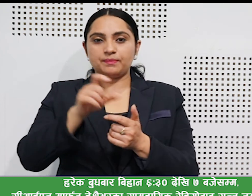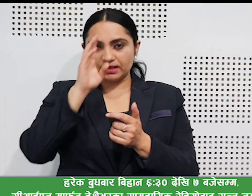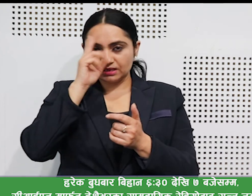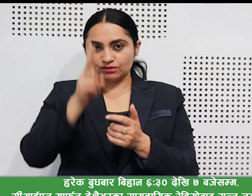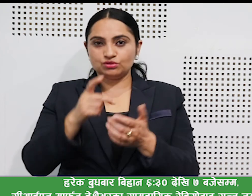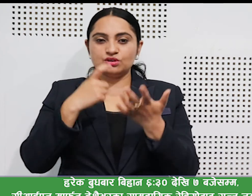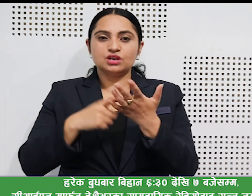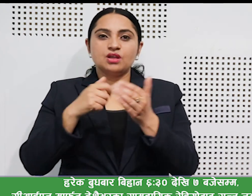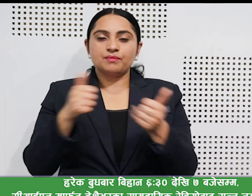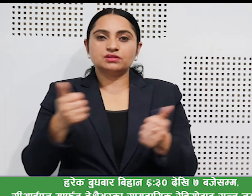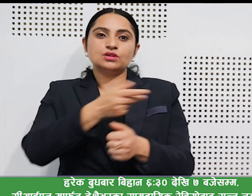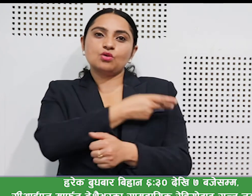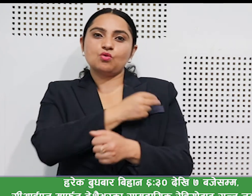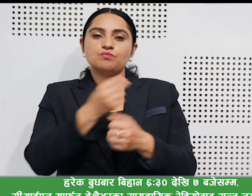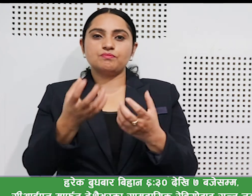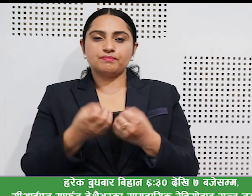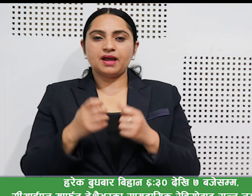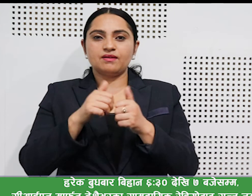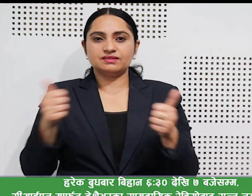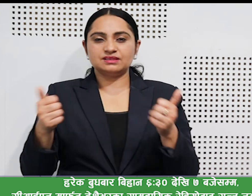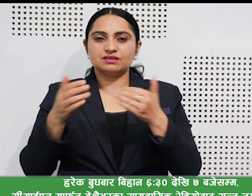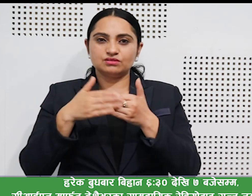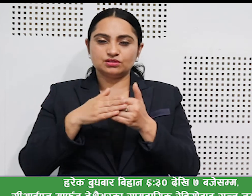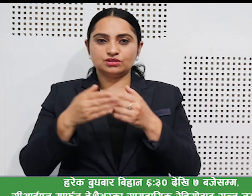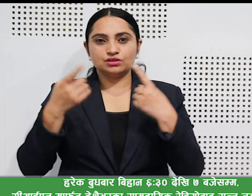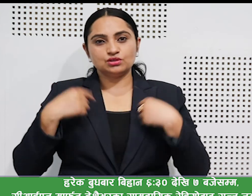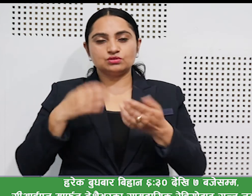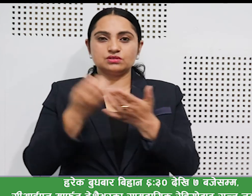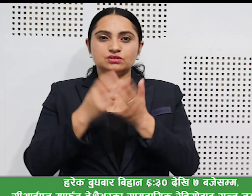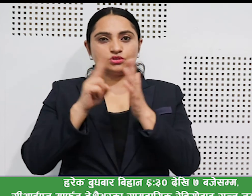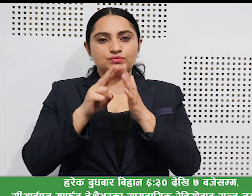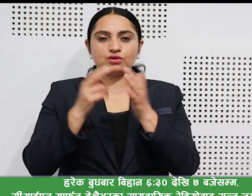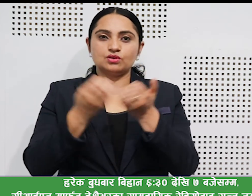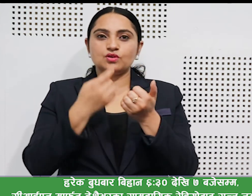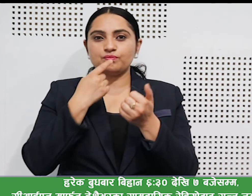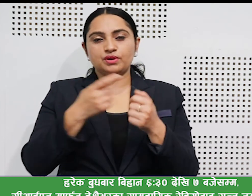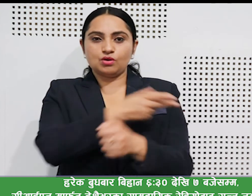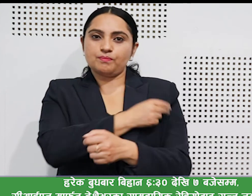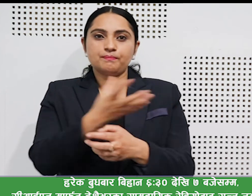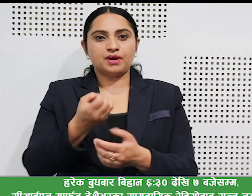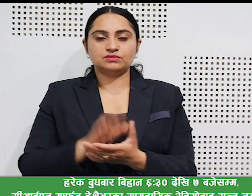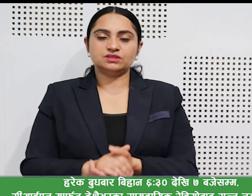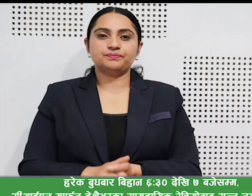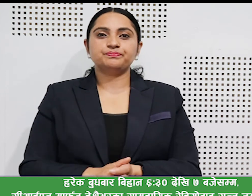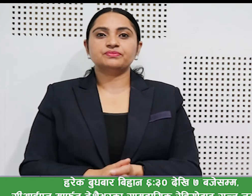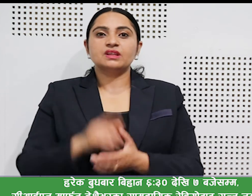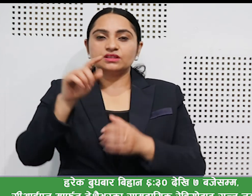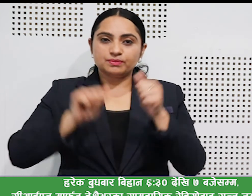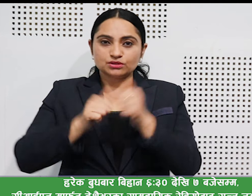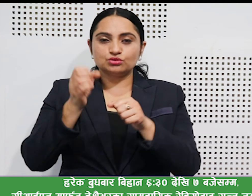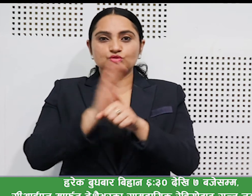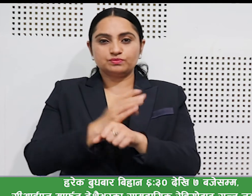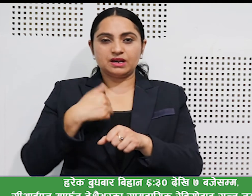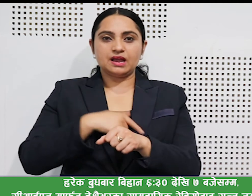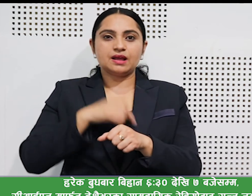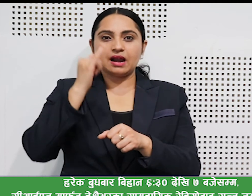अनुसार खोपको उपलब्धताको आधारमा उहाँले नजिकैको स्वास्थ्य संस्थामा सम्पर्क राख्नु भने खोप लाउनु पाउनुहुन्छ। हामीसँग खोप छ। तपाईँ जुनसुकै बेला